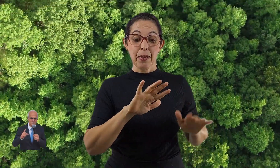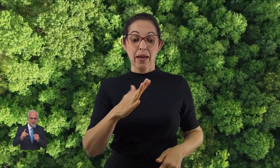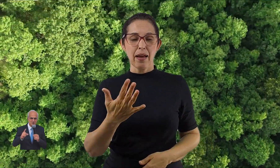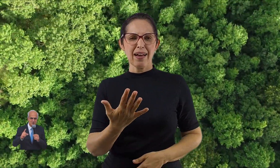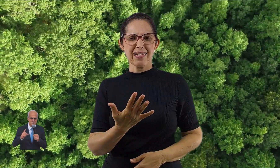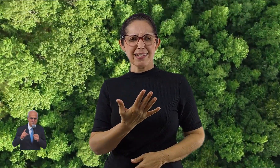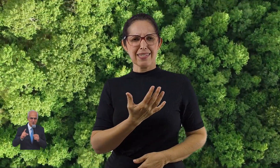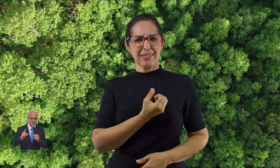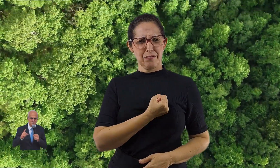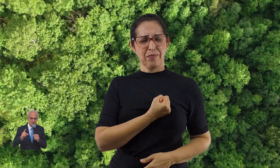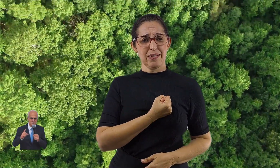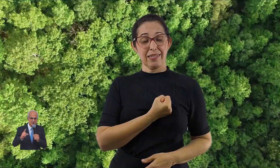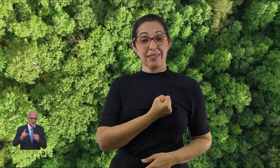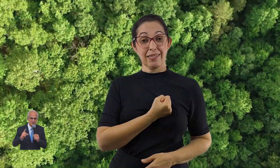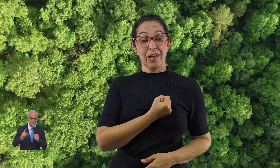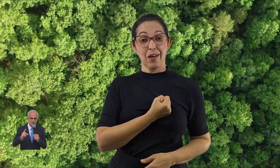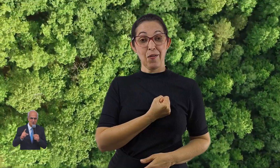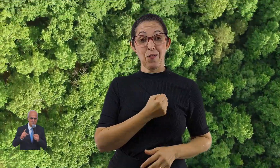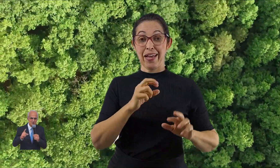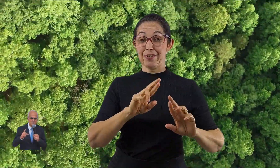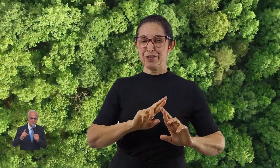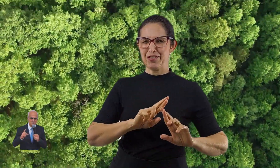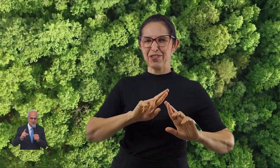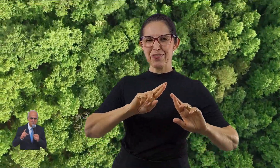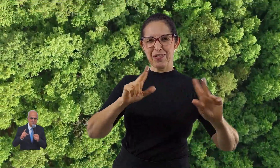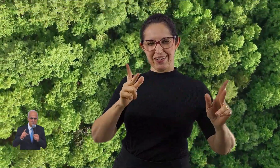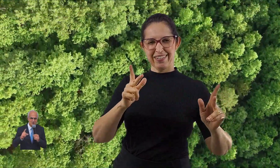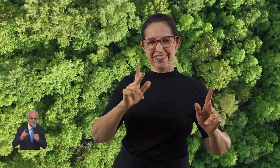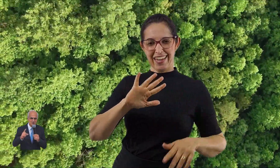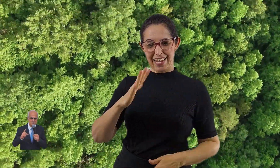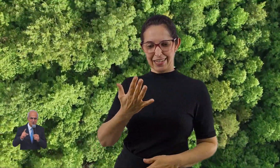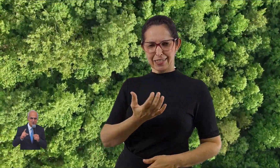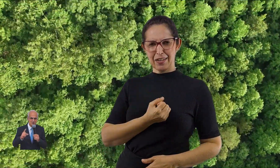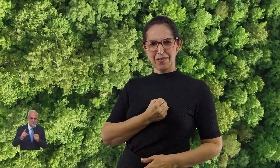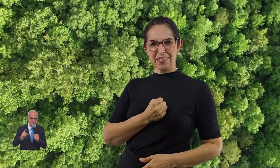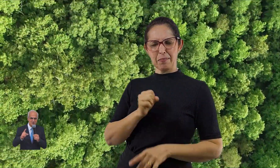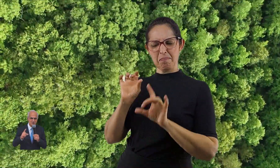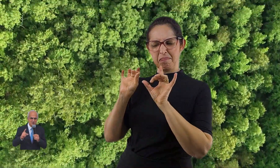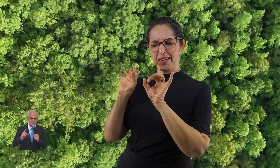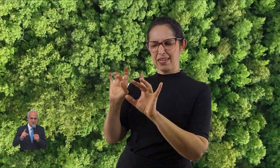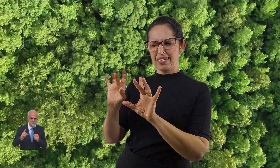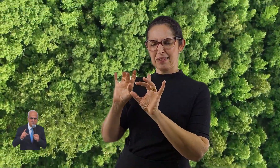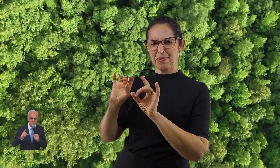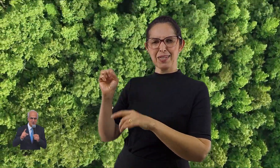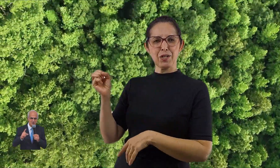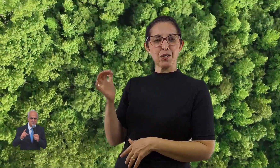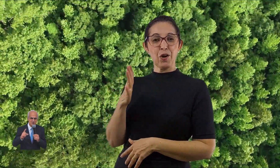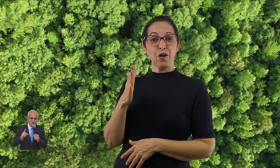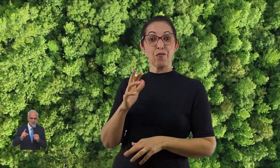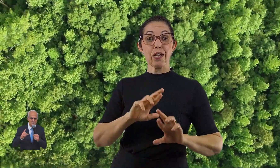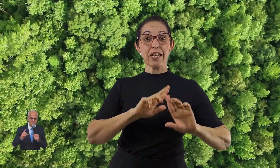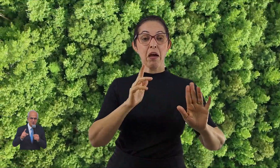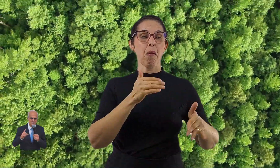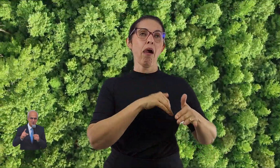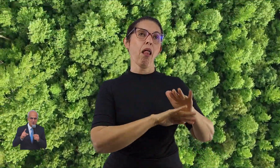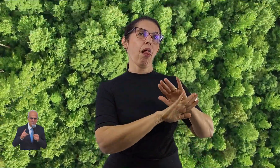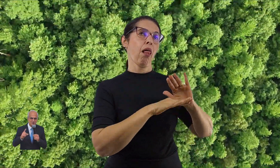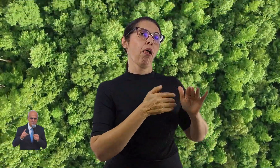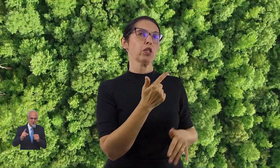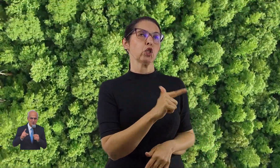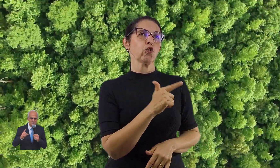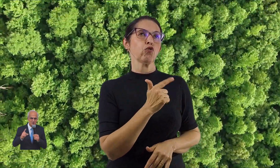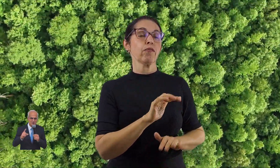são humanas, Ele não permitiu que a salvação se tornasse uma rotina, que a obra de Deus fosse mais alguma